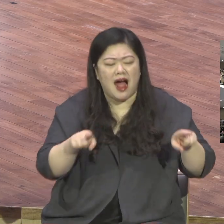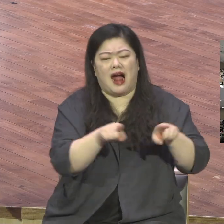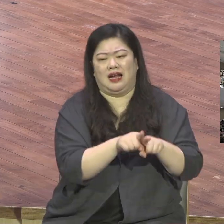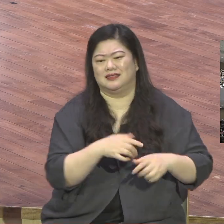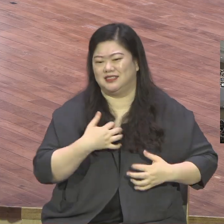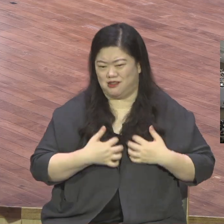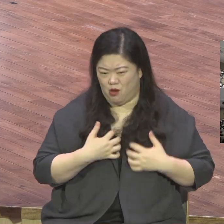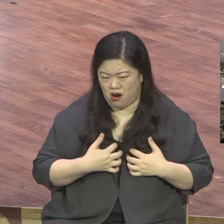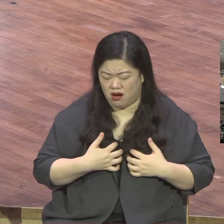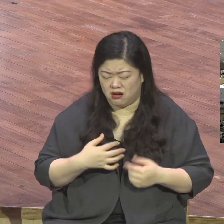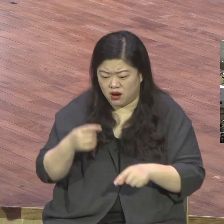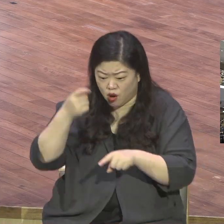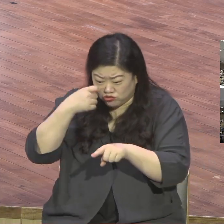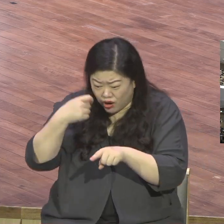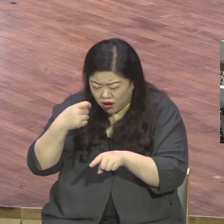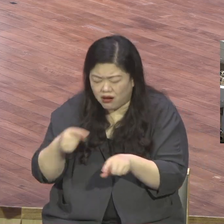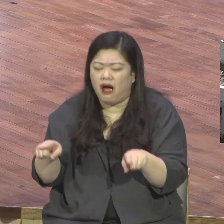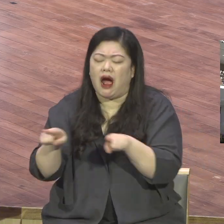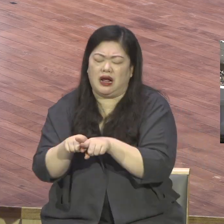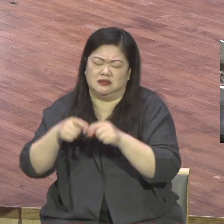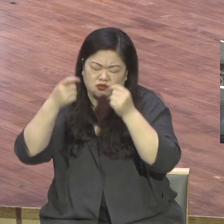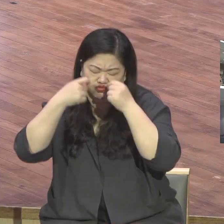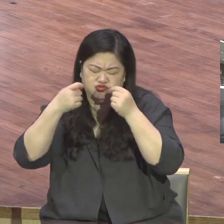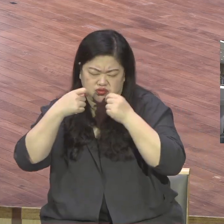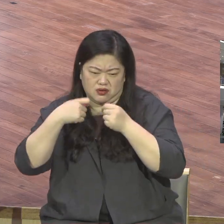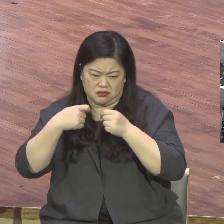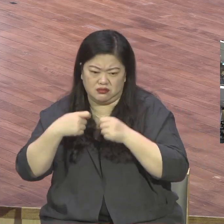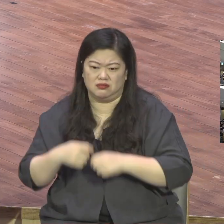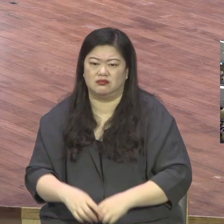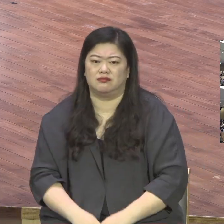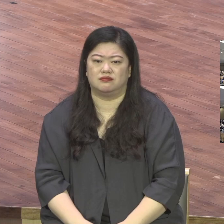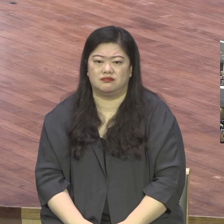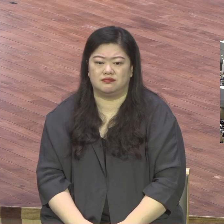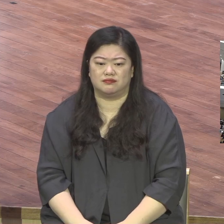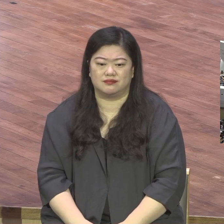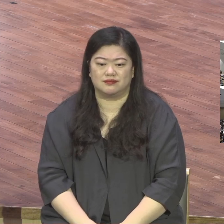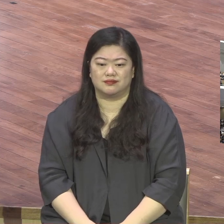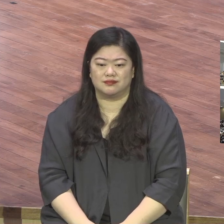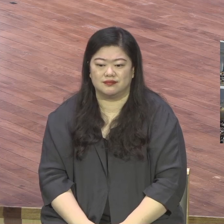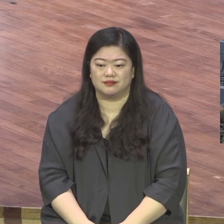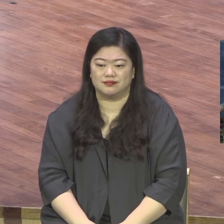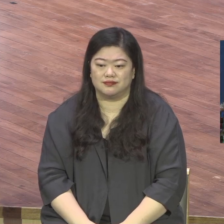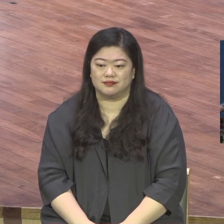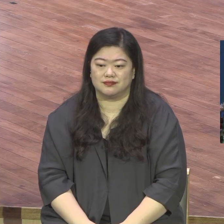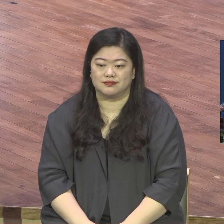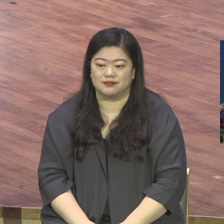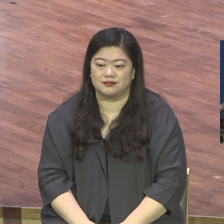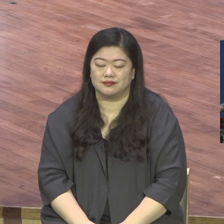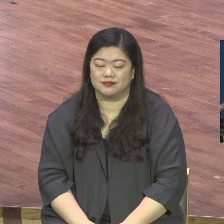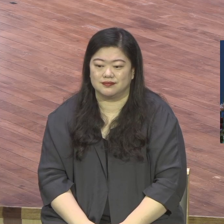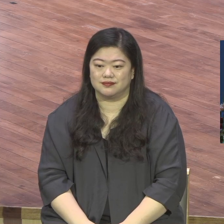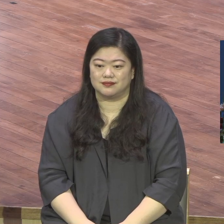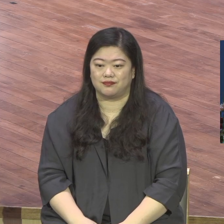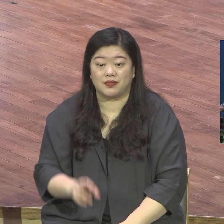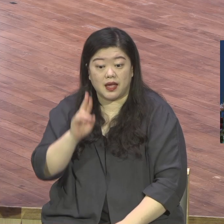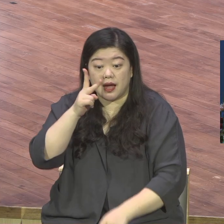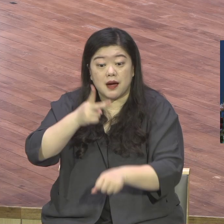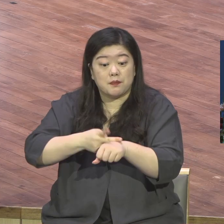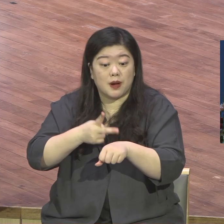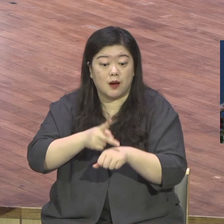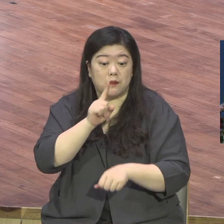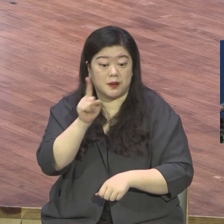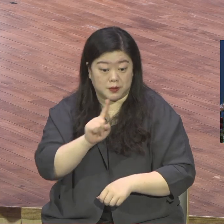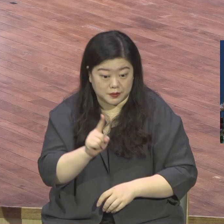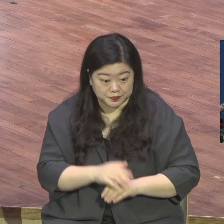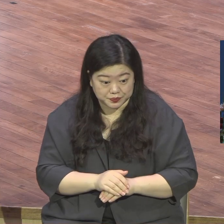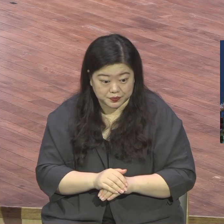자들과 함께 즐거워하고 우는 자들과 함께 울라. 사도 바울은 우리가 세상 속에서 생명을